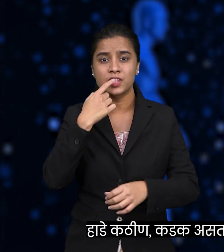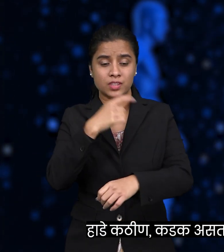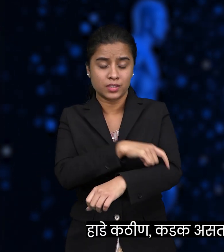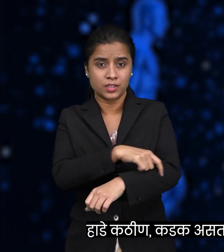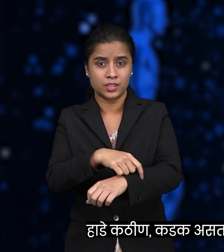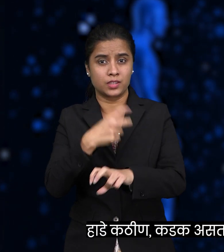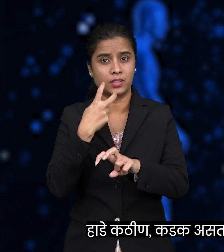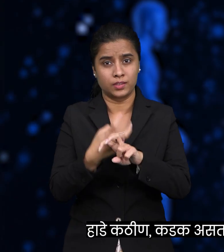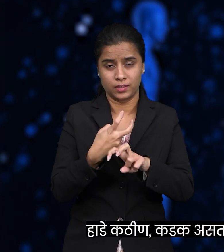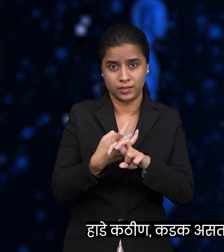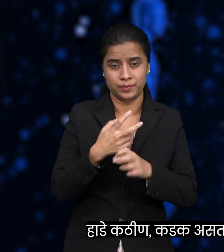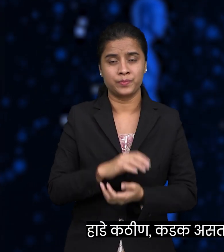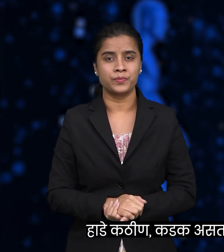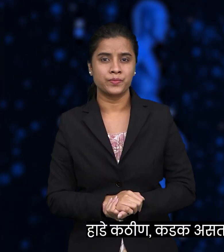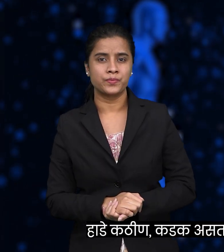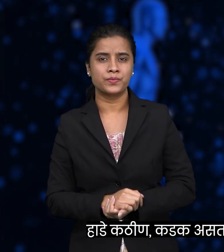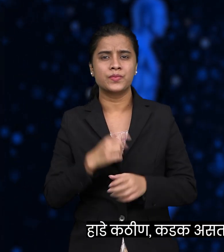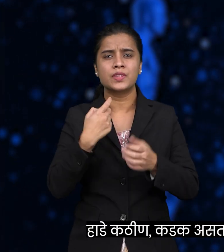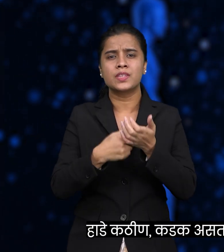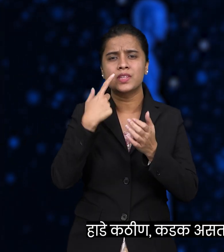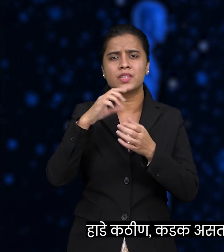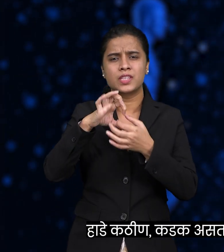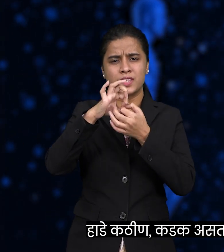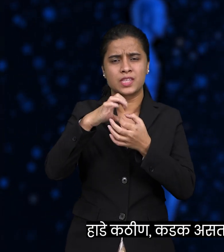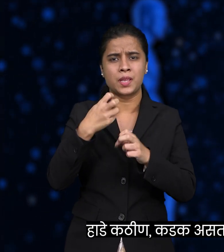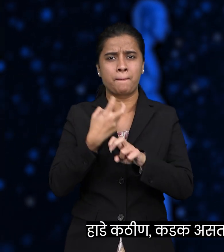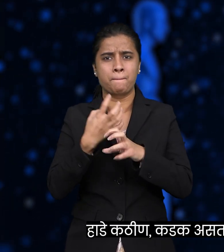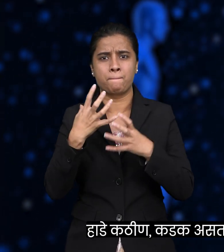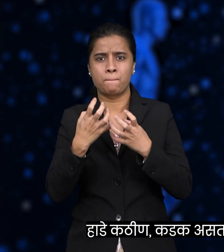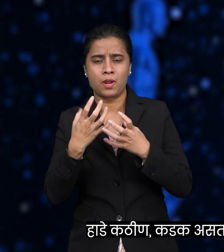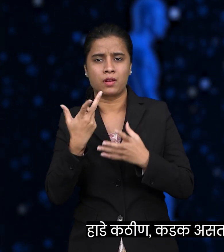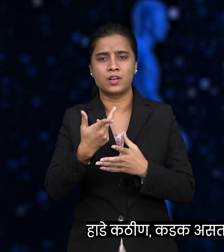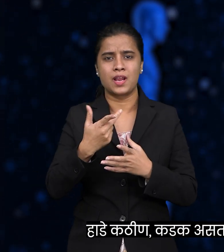हाडे कठीण, कडक असतात आणि त्यांना लवचिकतेचा अभाव असतो.